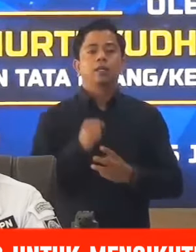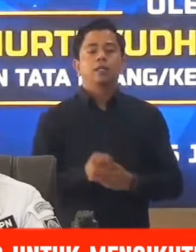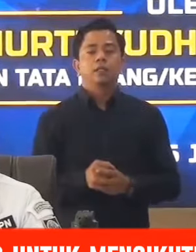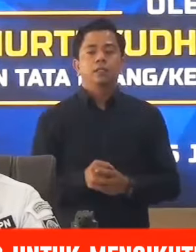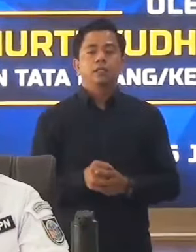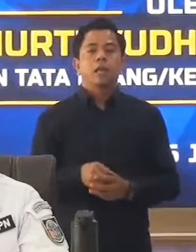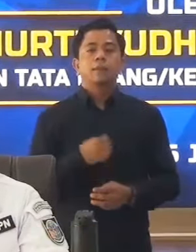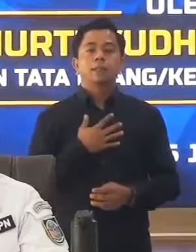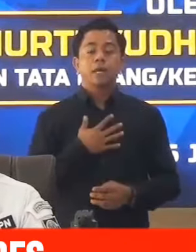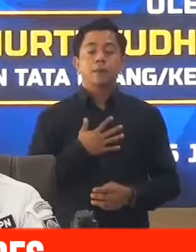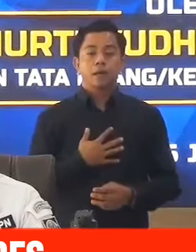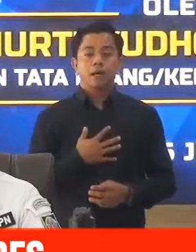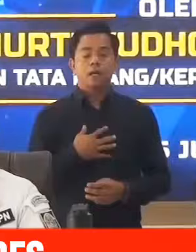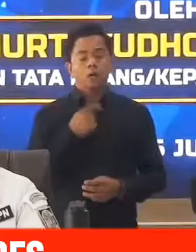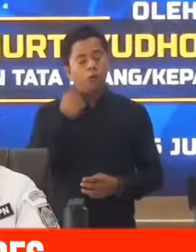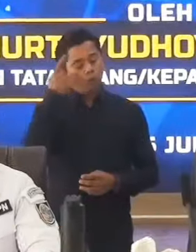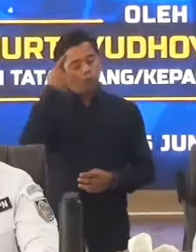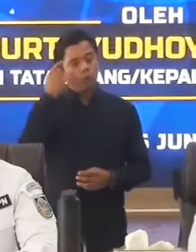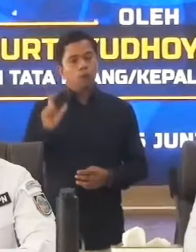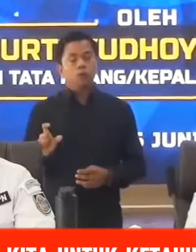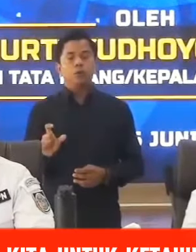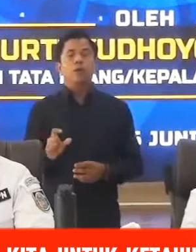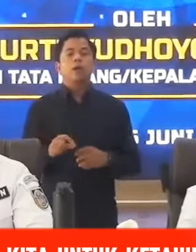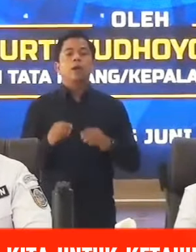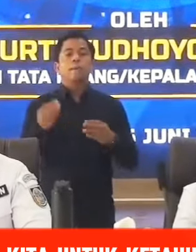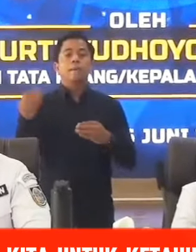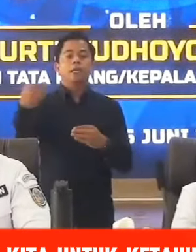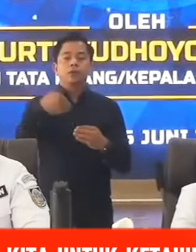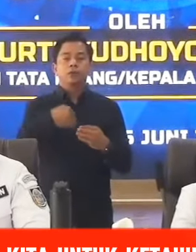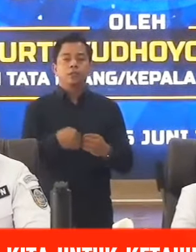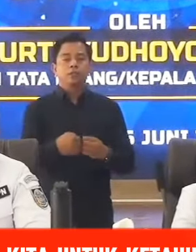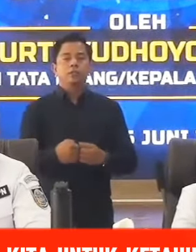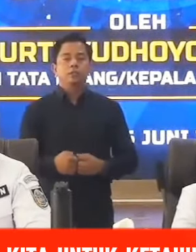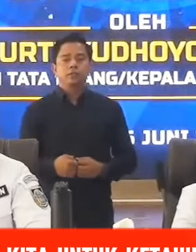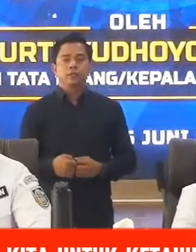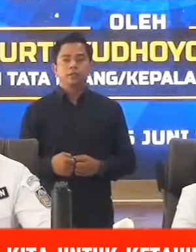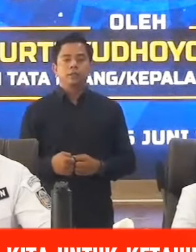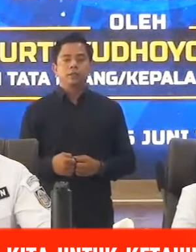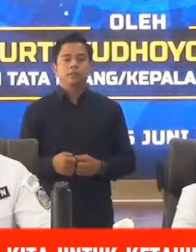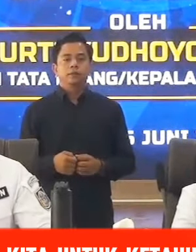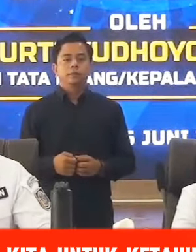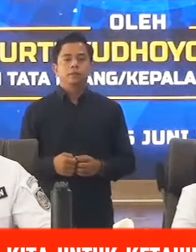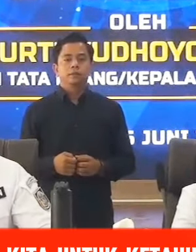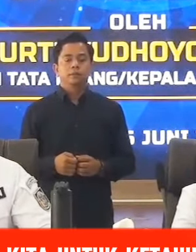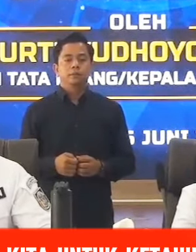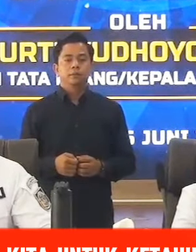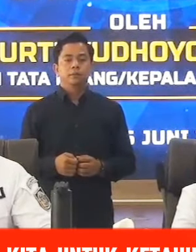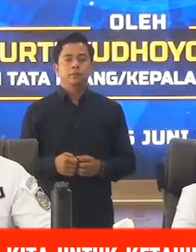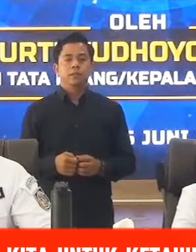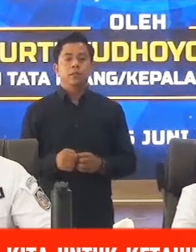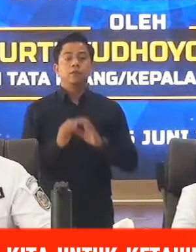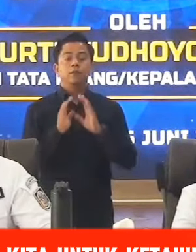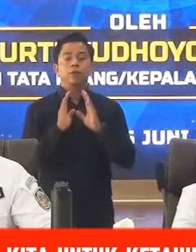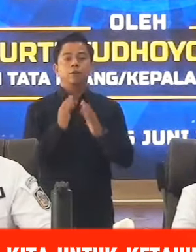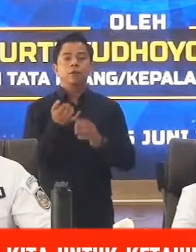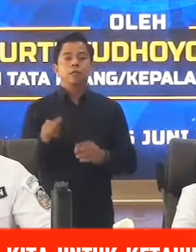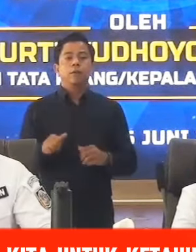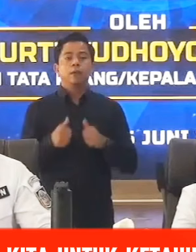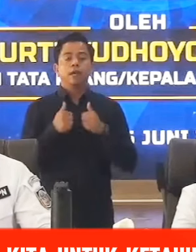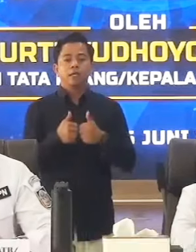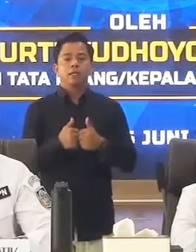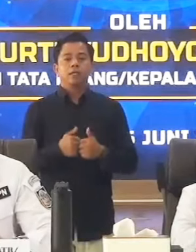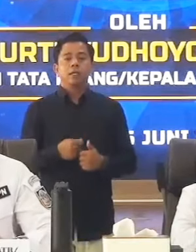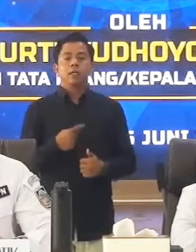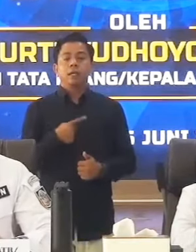untuk mengikuti konferensi pers yang menjadi forum yang baik bagi kita untuk